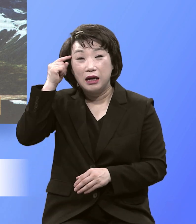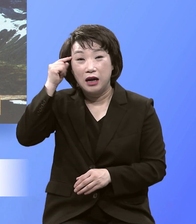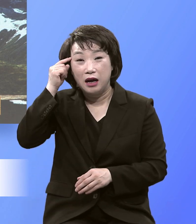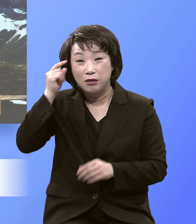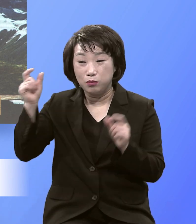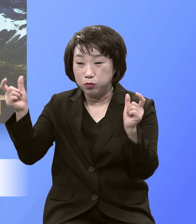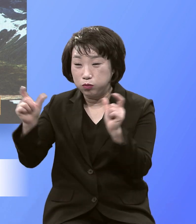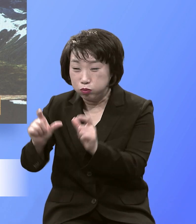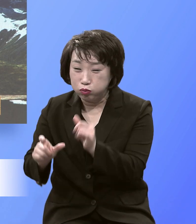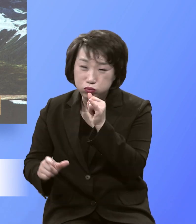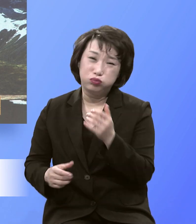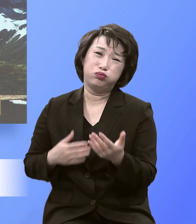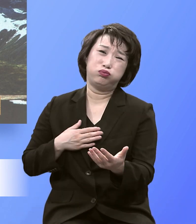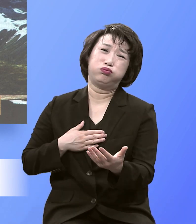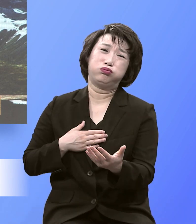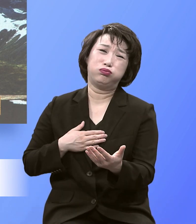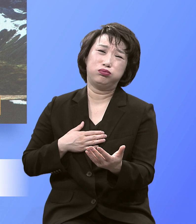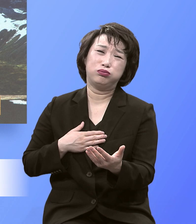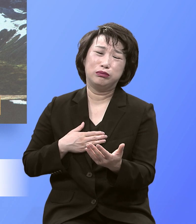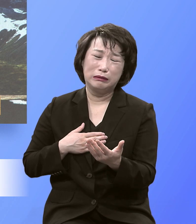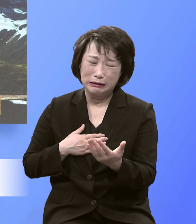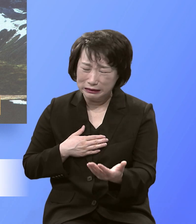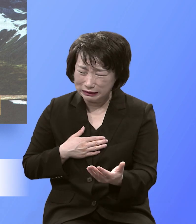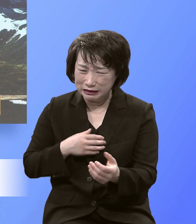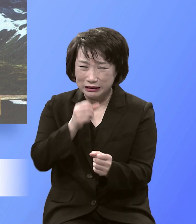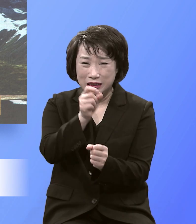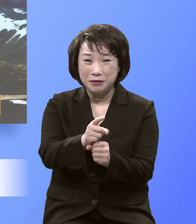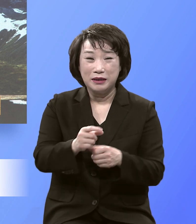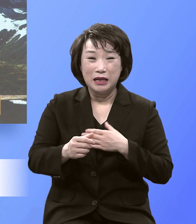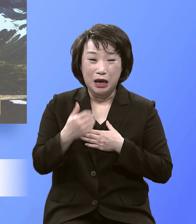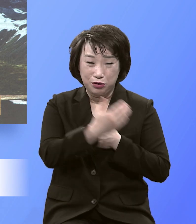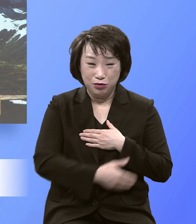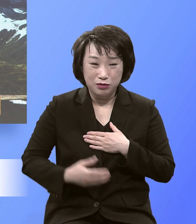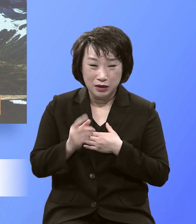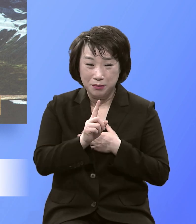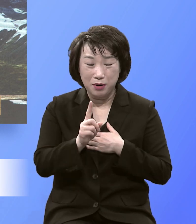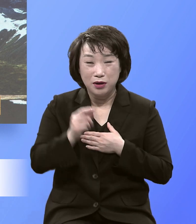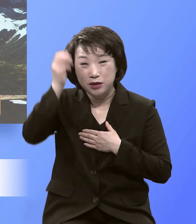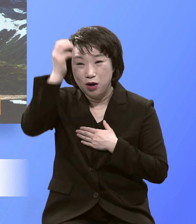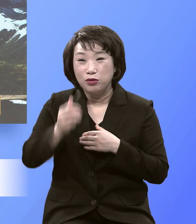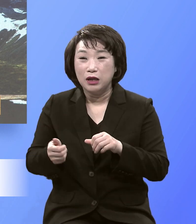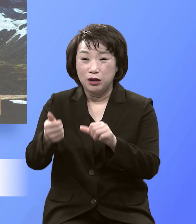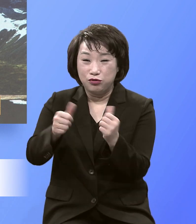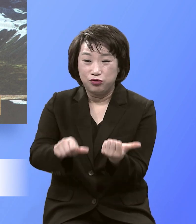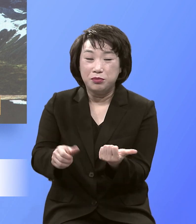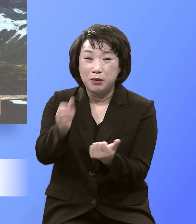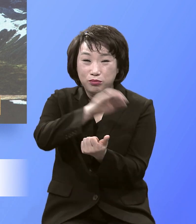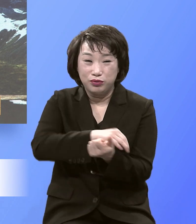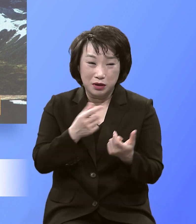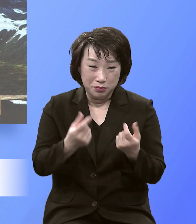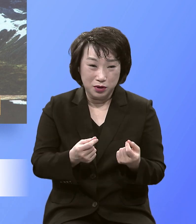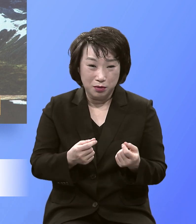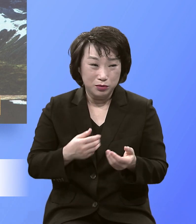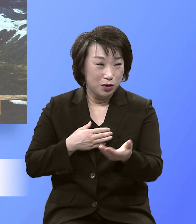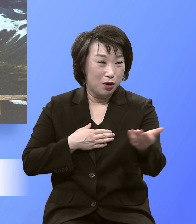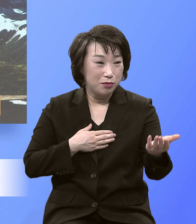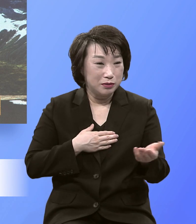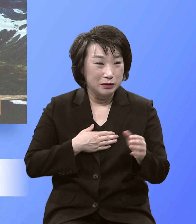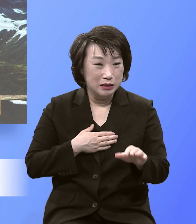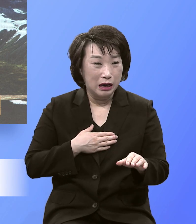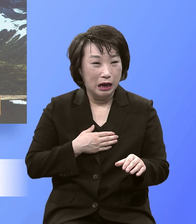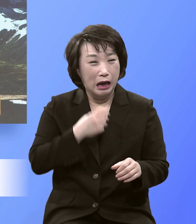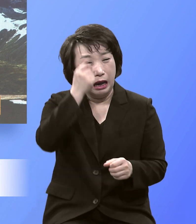불은 꺼져버렸으니 이미 내 육체는 내 영혼의 죽음의 무덤과 같이 우리는